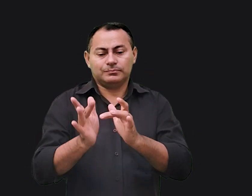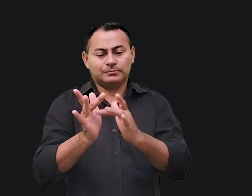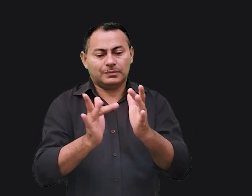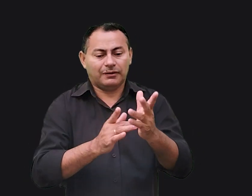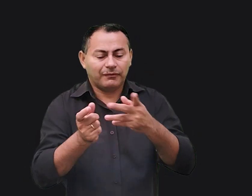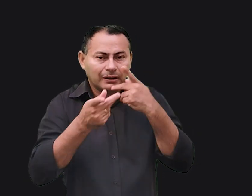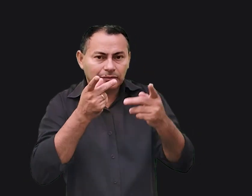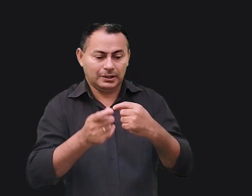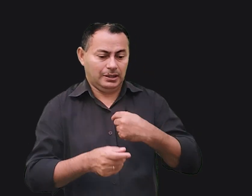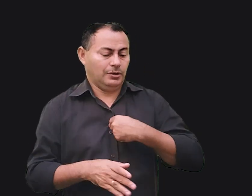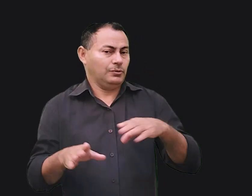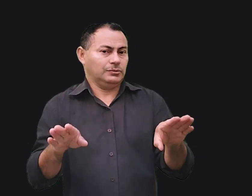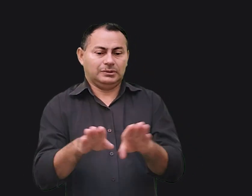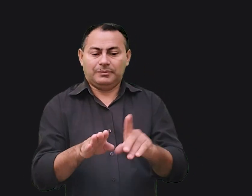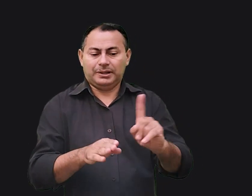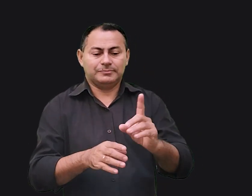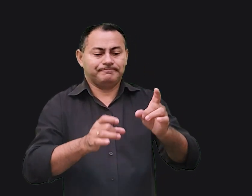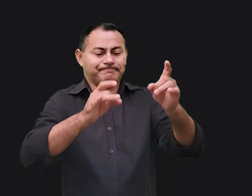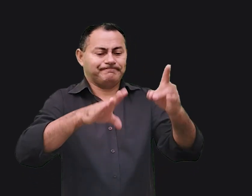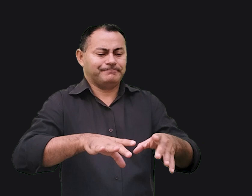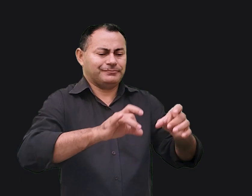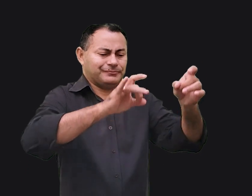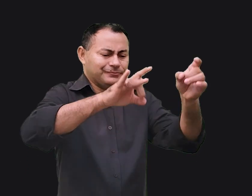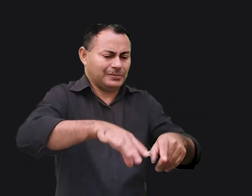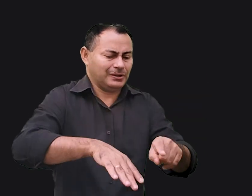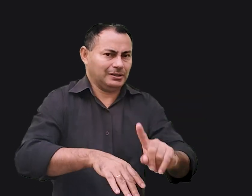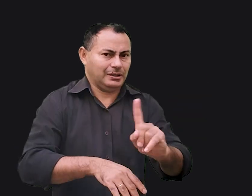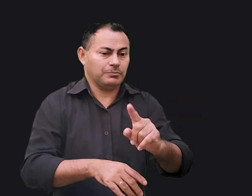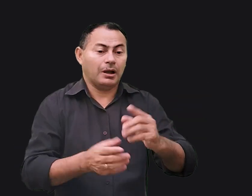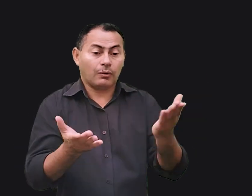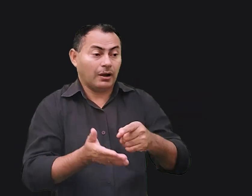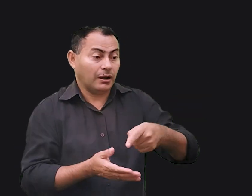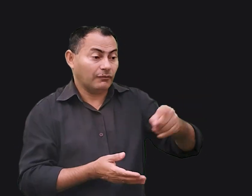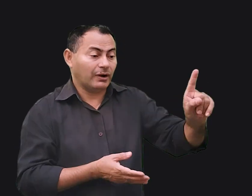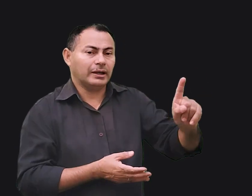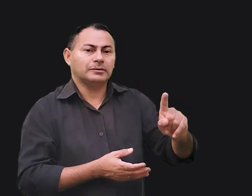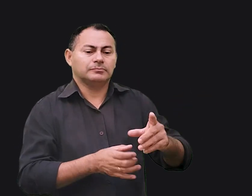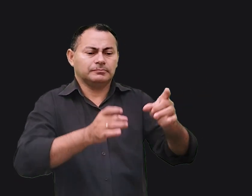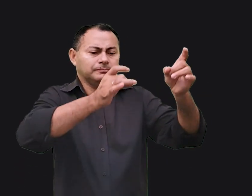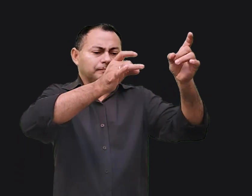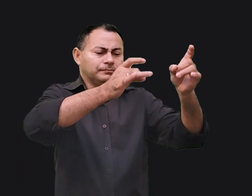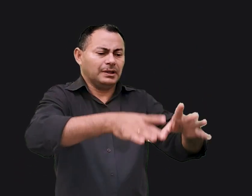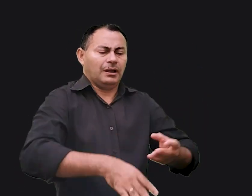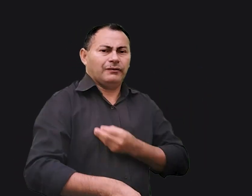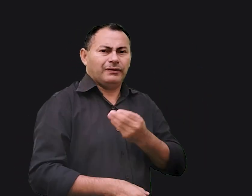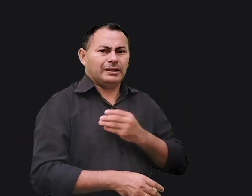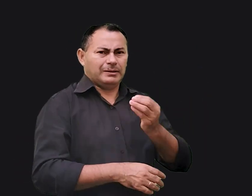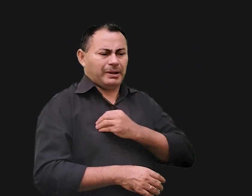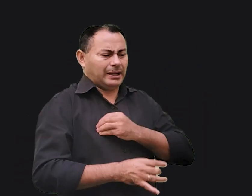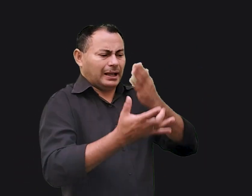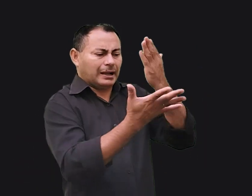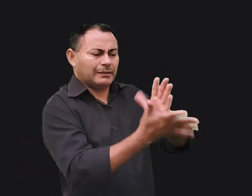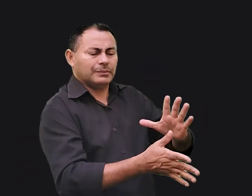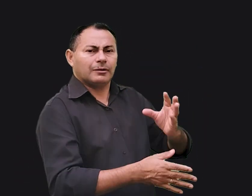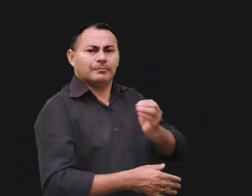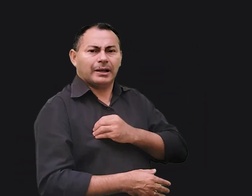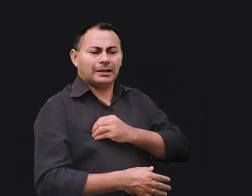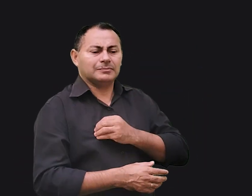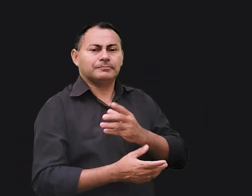Jesus diz: Eu também não te condeno. Agora vá e abandone a sua vida de pecado.